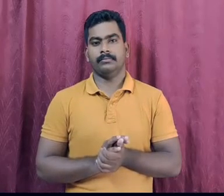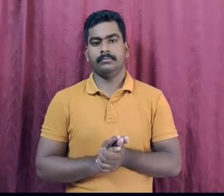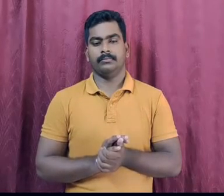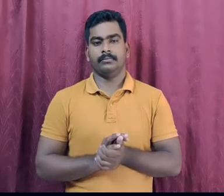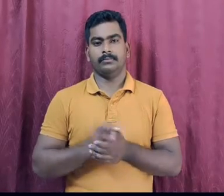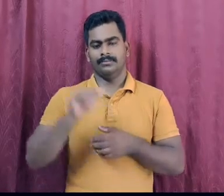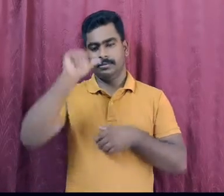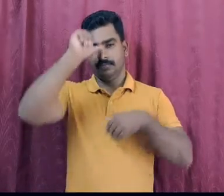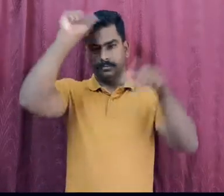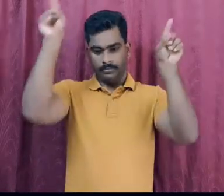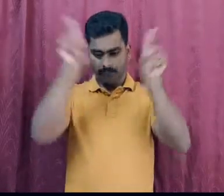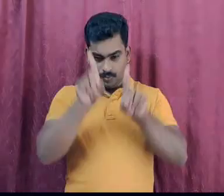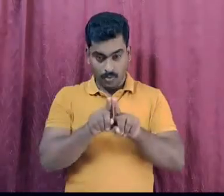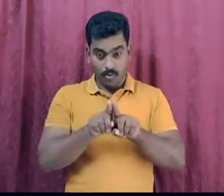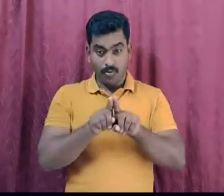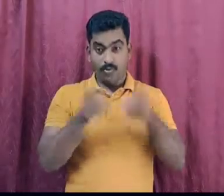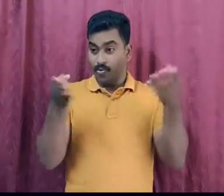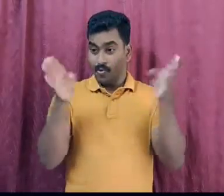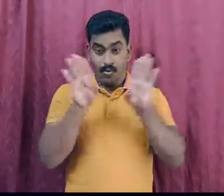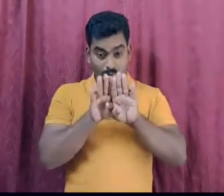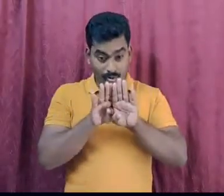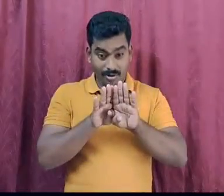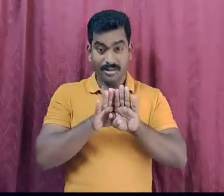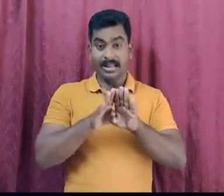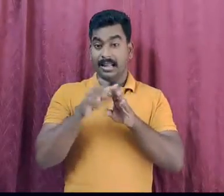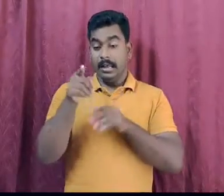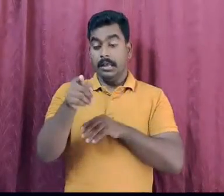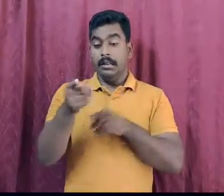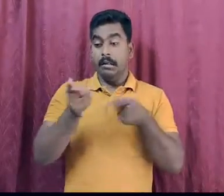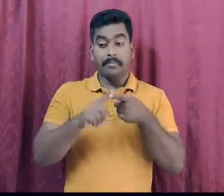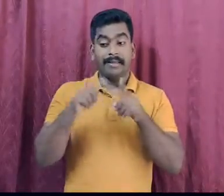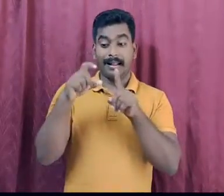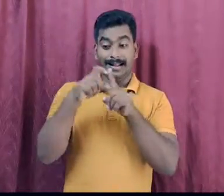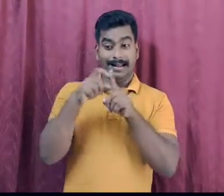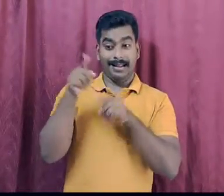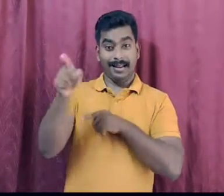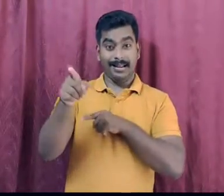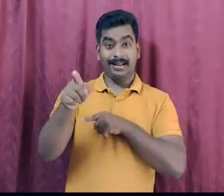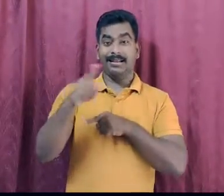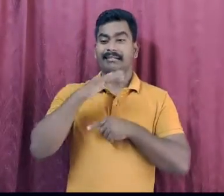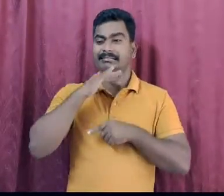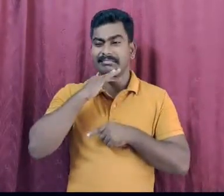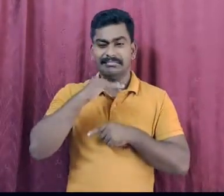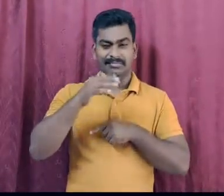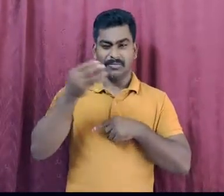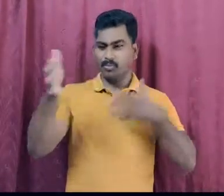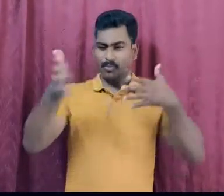ലോക്ക്ഡൗൺ കാലഘട്ടത്തിൽ ദില്ലിയിൽ വായു മലിനീകരണം പകുതിയായി കുറഞ്ഞു.